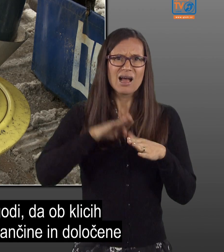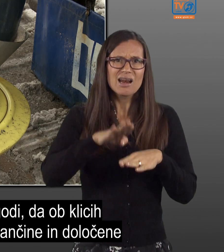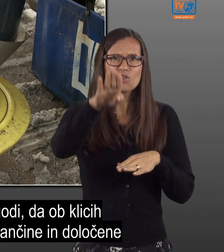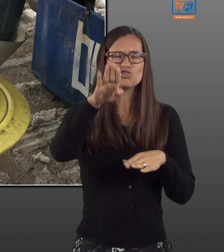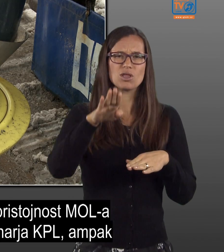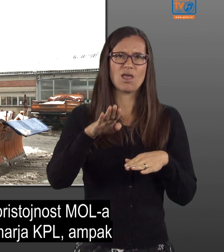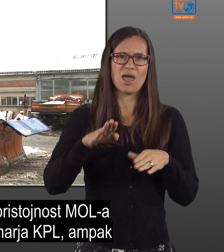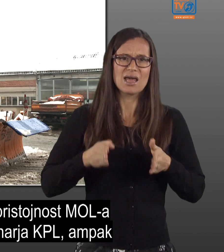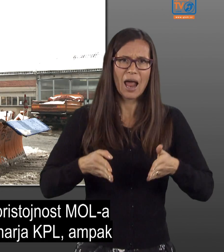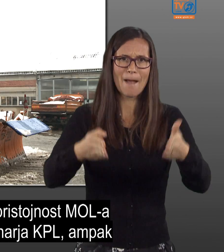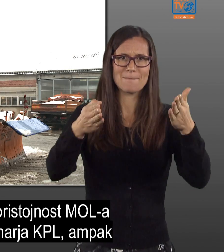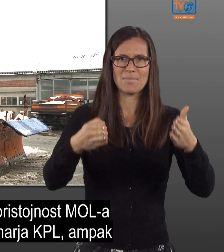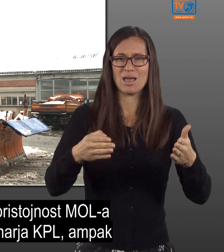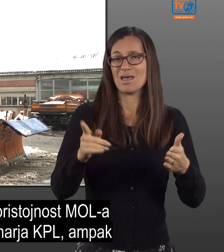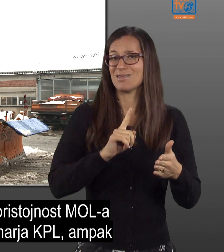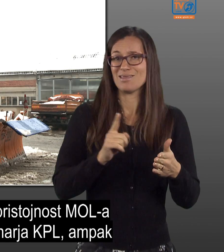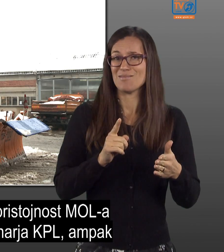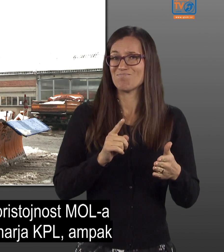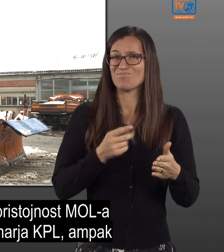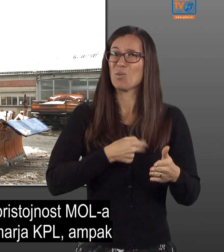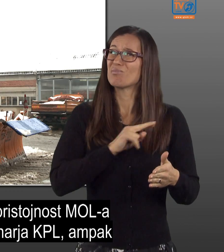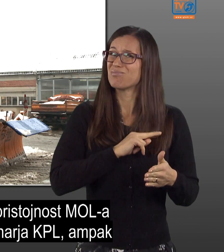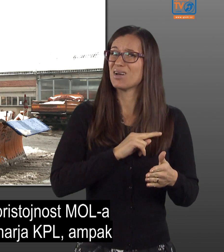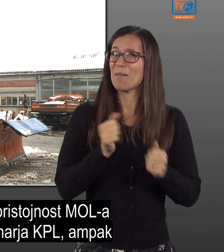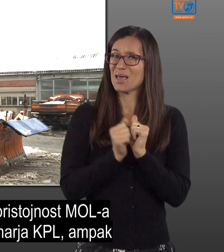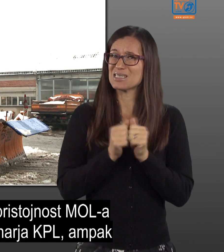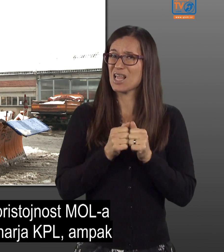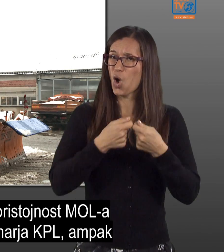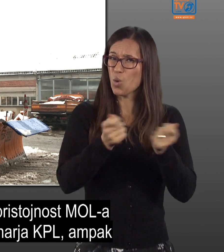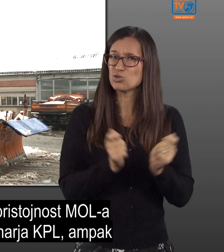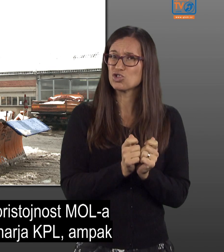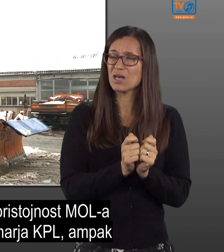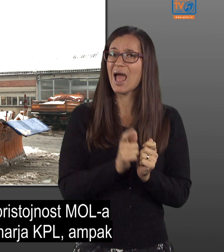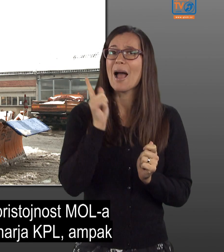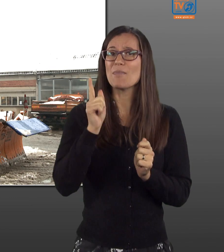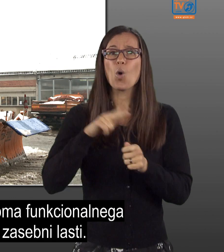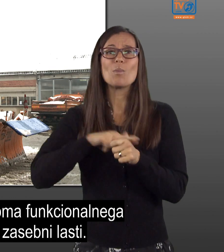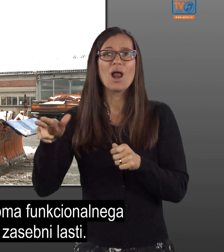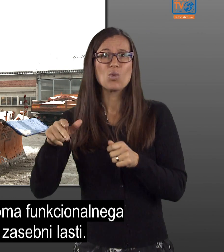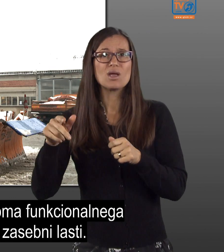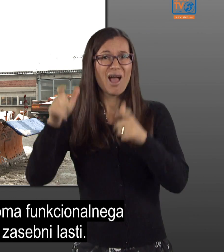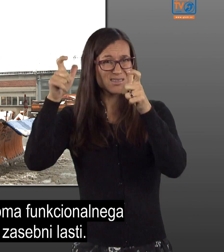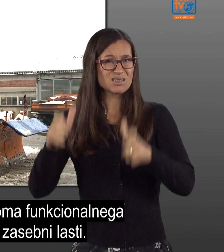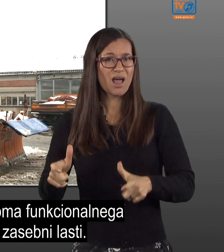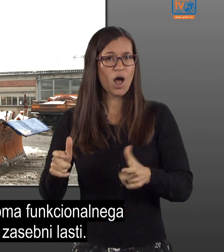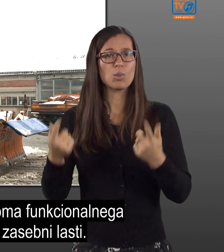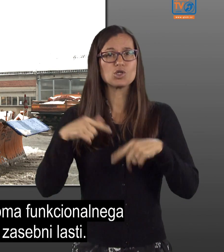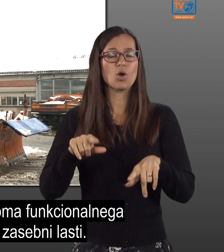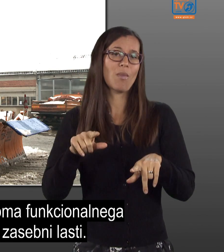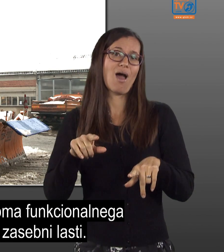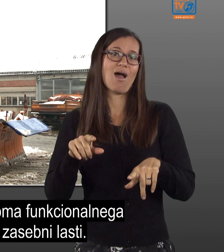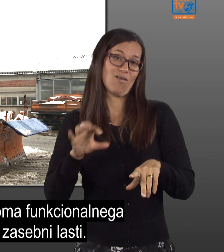oziroma določene dostopne rampe ni pristojnost mestne občine in njegovega koncesionarja KPL, ampak upravnika stavb